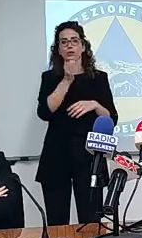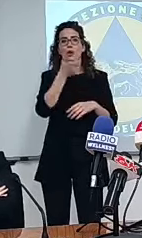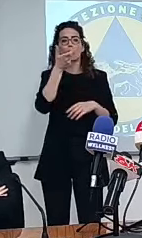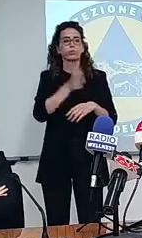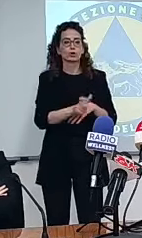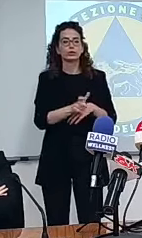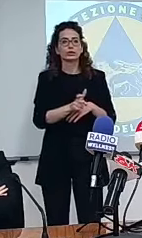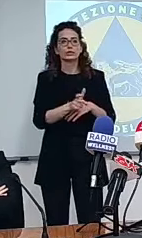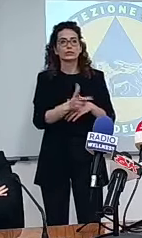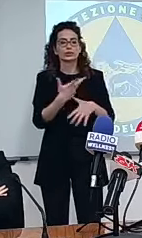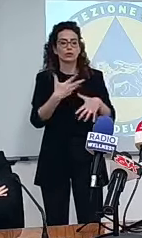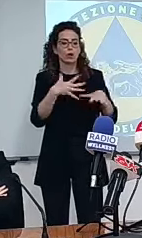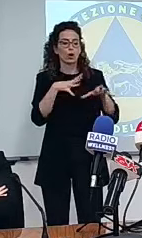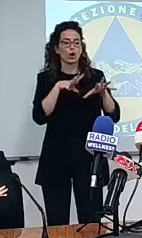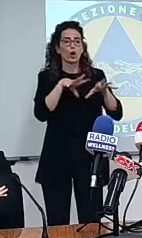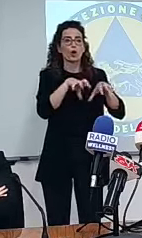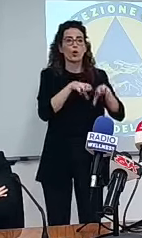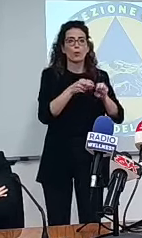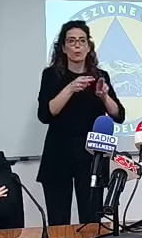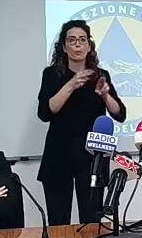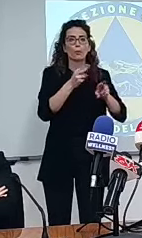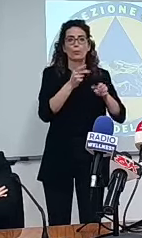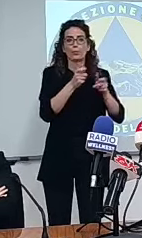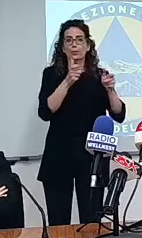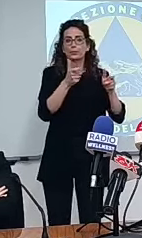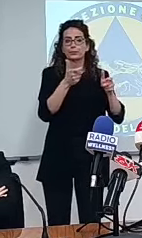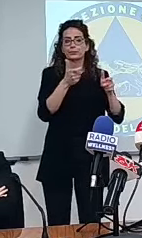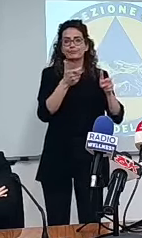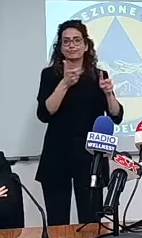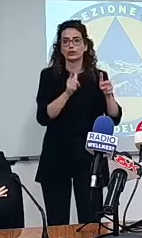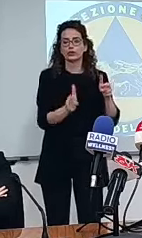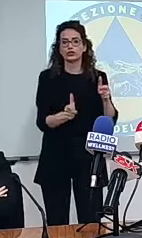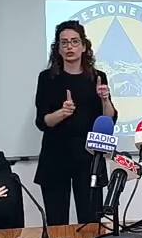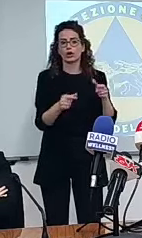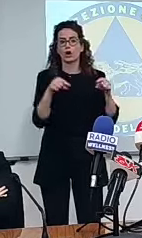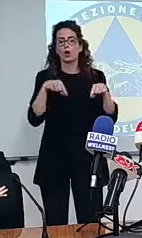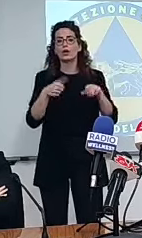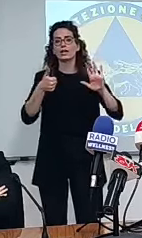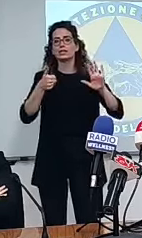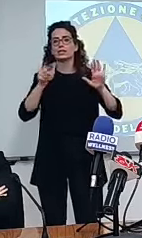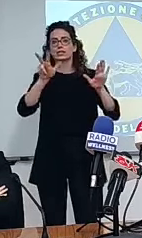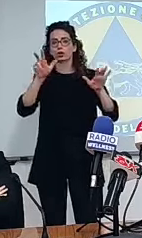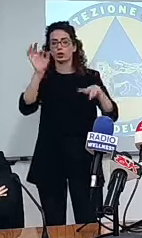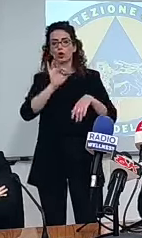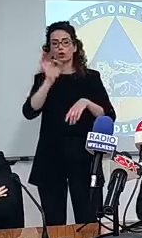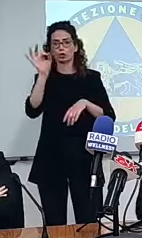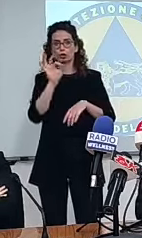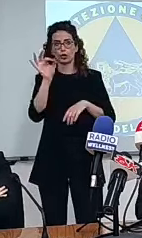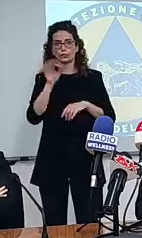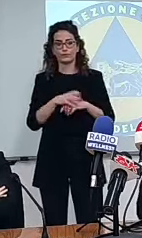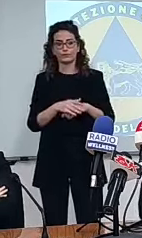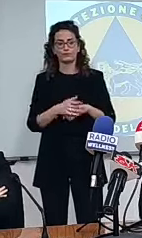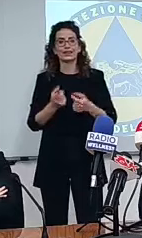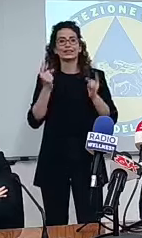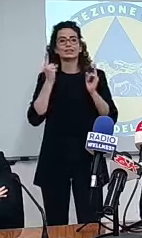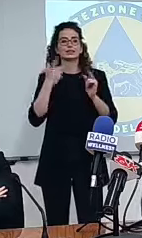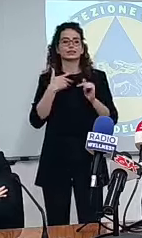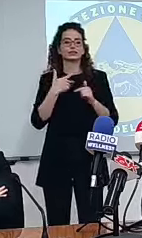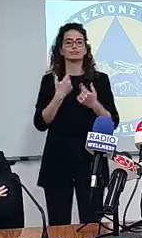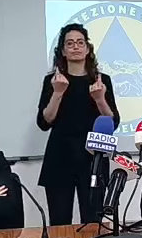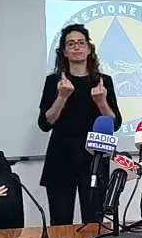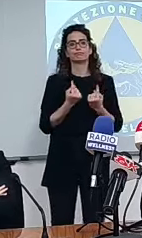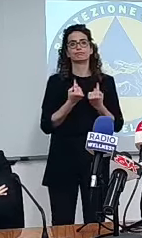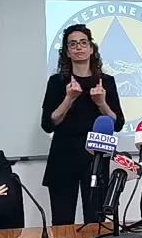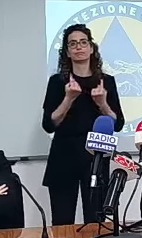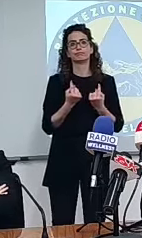occupazioni ulteriori. Oggi sono al 78%. Se noi fossimo stati lì ad